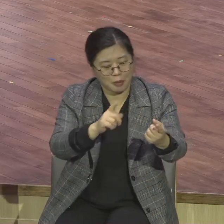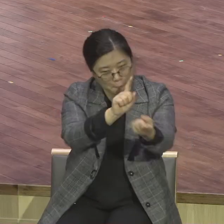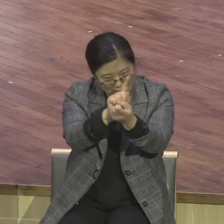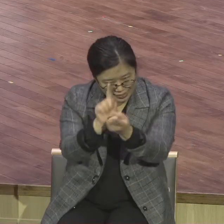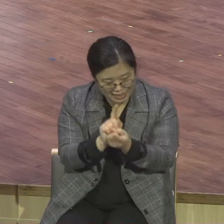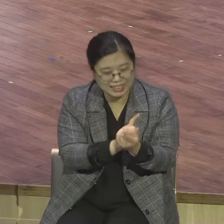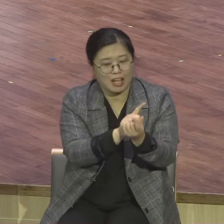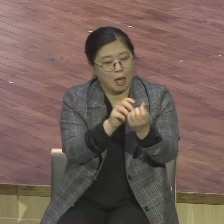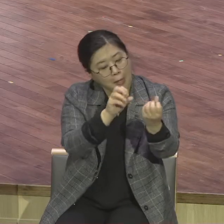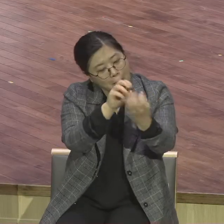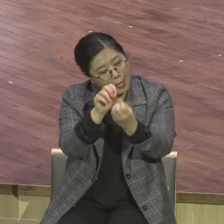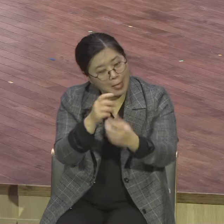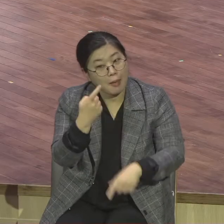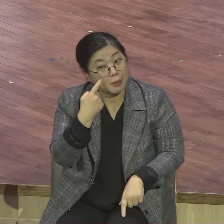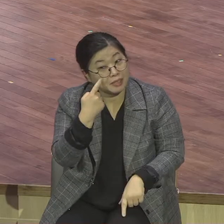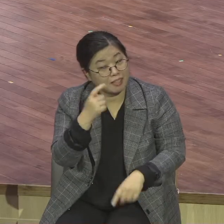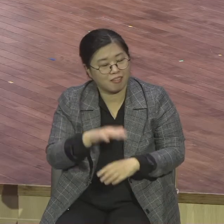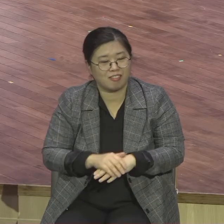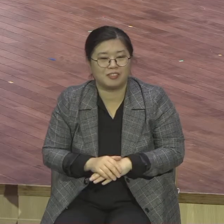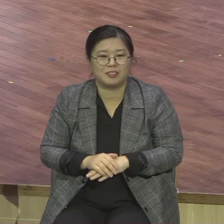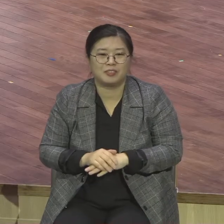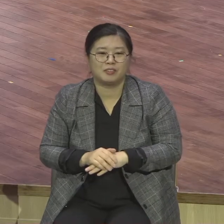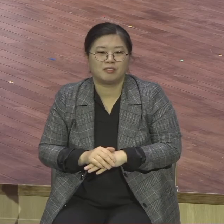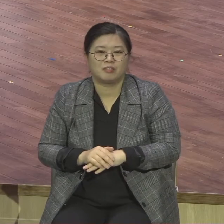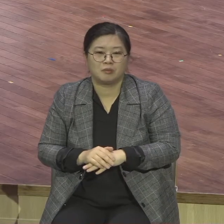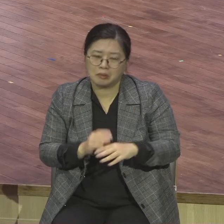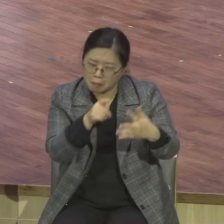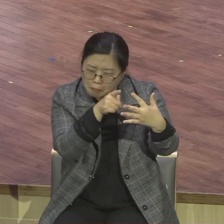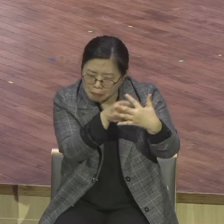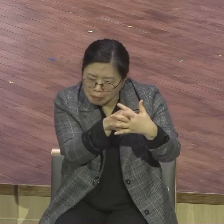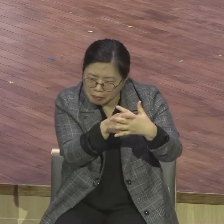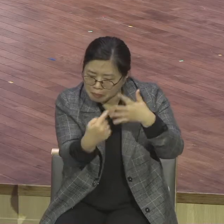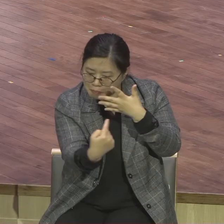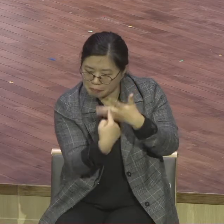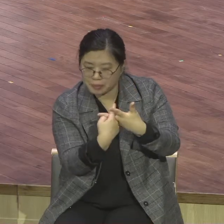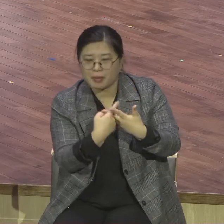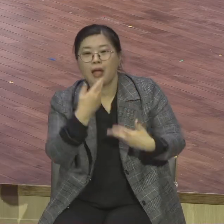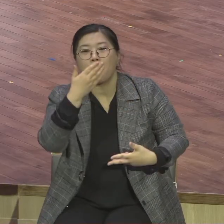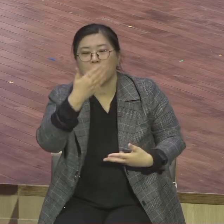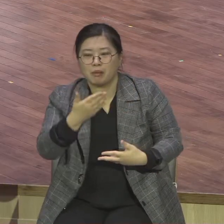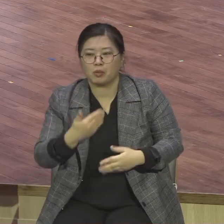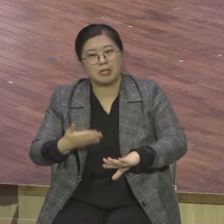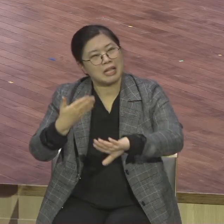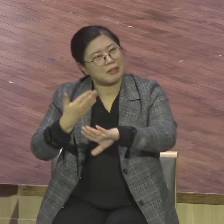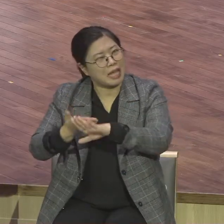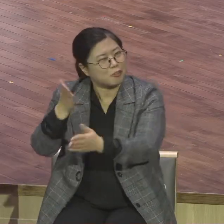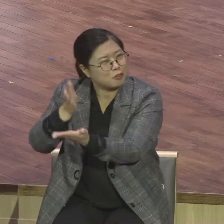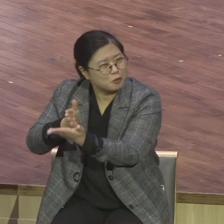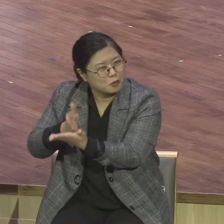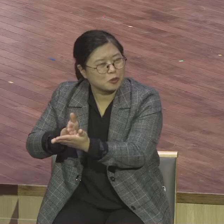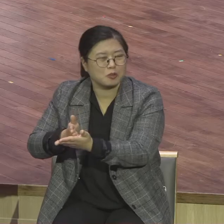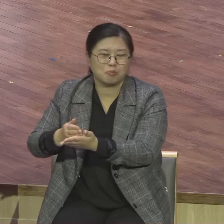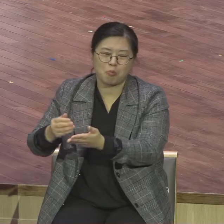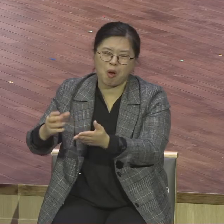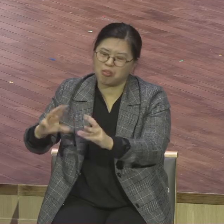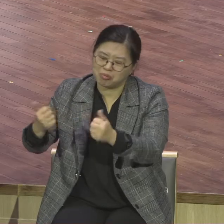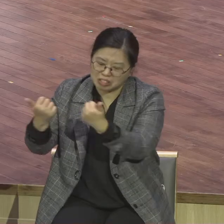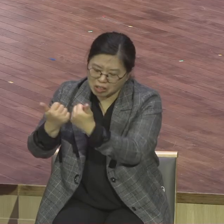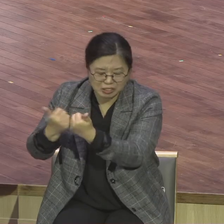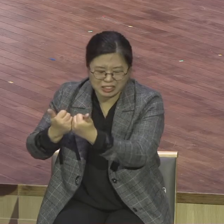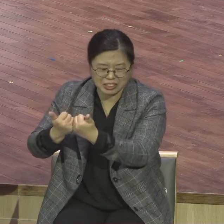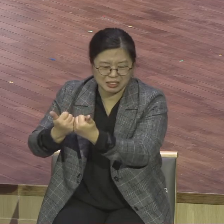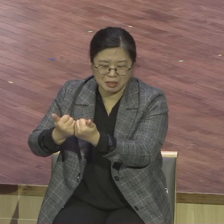만나서 말씀만 포럼해 보세요. 다른 거 하지 말고 뭐 세상 뉴스가 뜨고 뭐 정치가 다 그런 거 하지